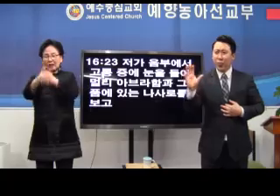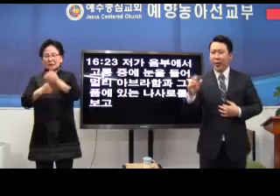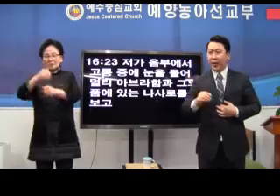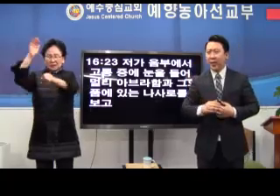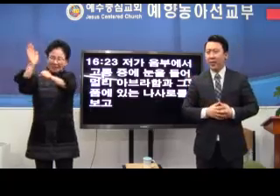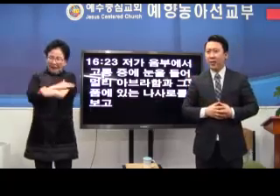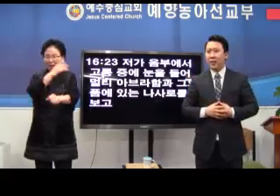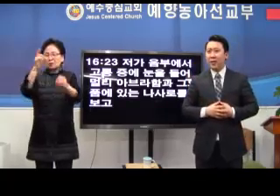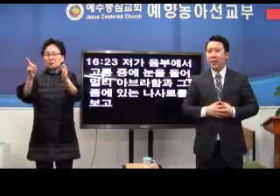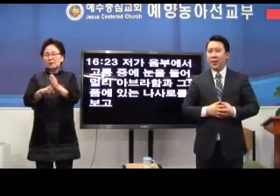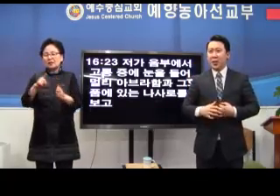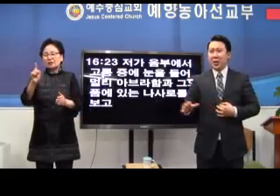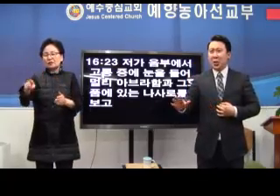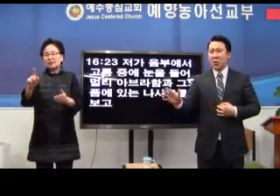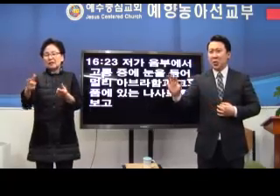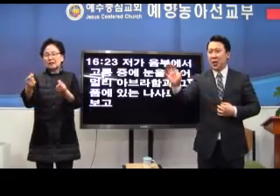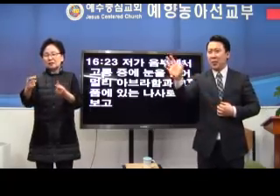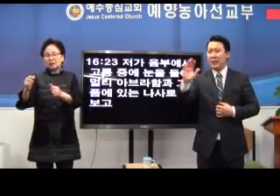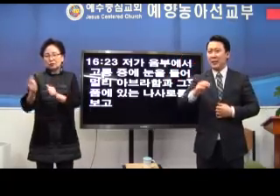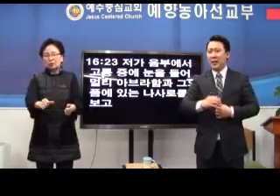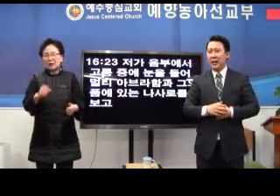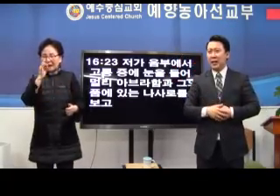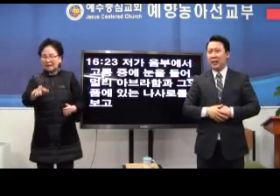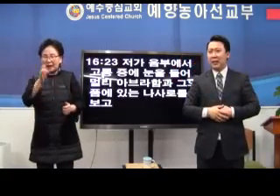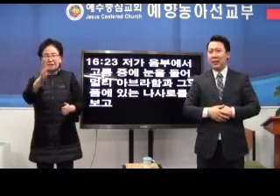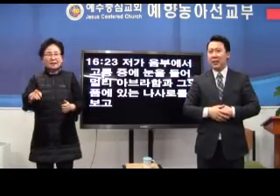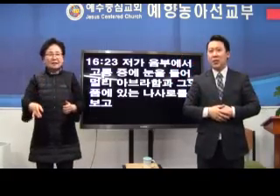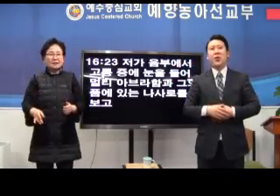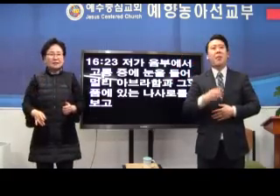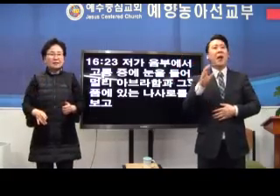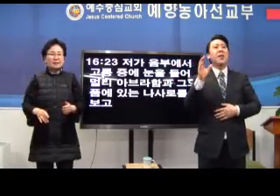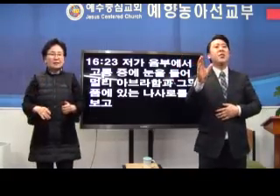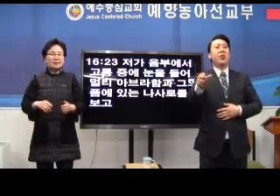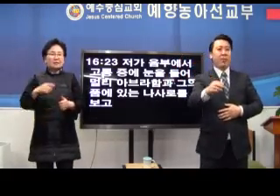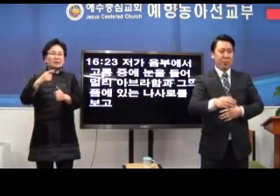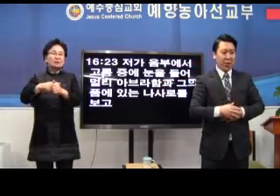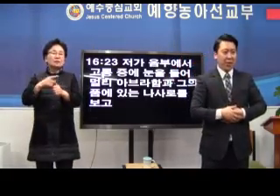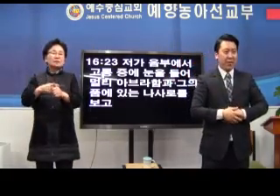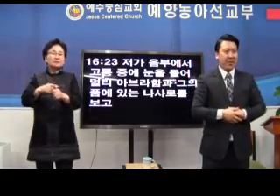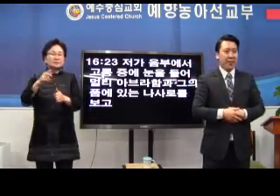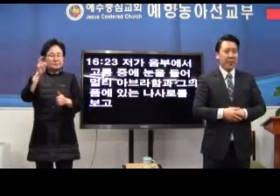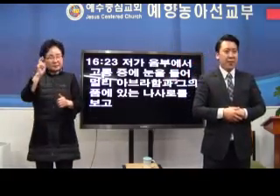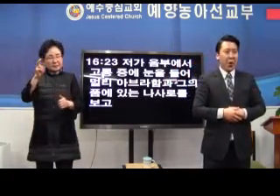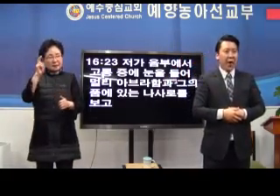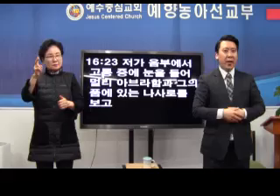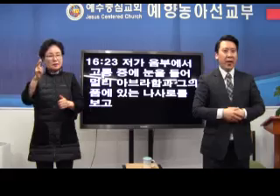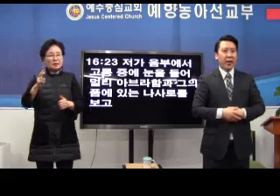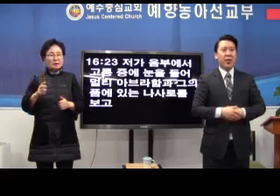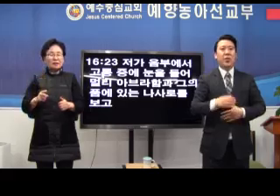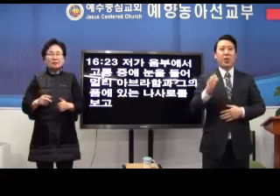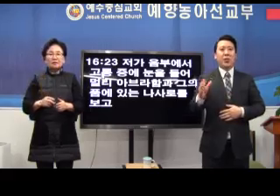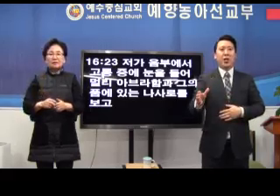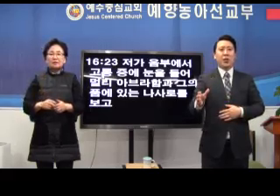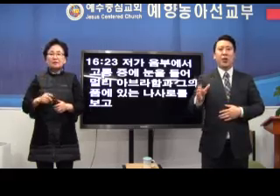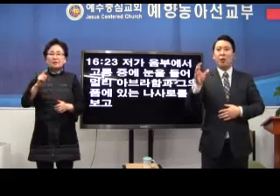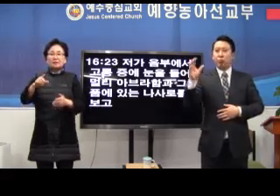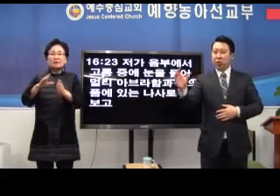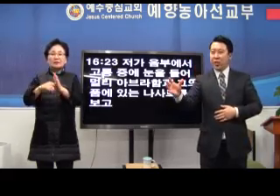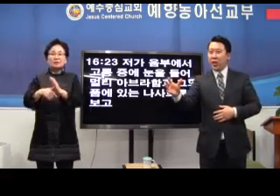돼. 얘들아 저렇게 살면 안 된다. 그렇게 말했을 거예요, 분명히. 왜? 그때 당시에는 부자는